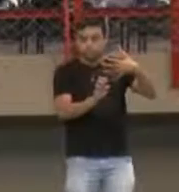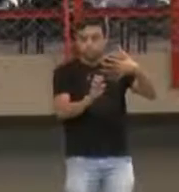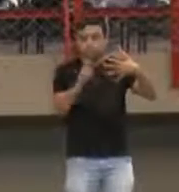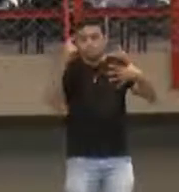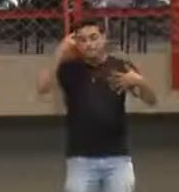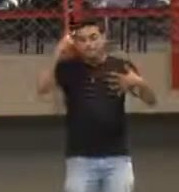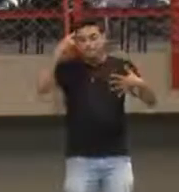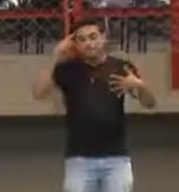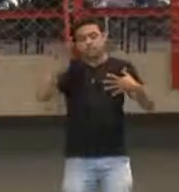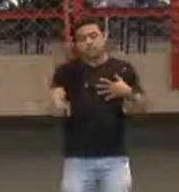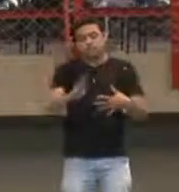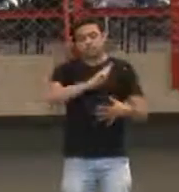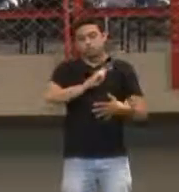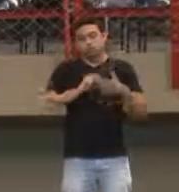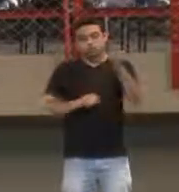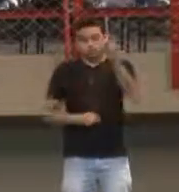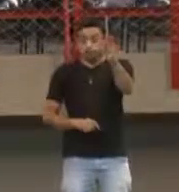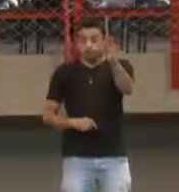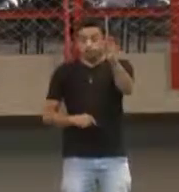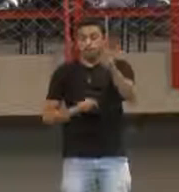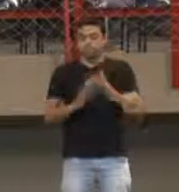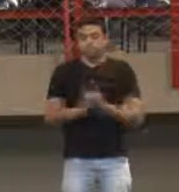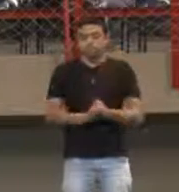pouquinho, gente. Letra A.